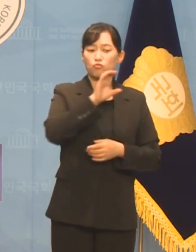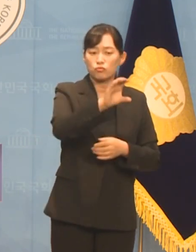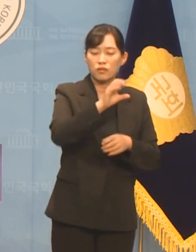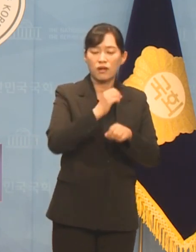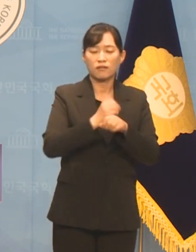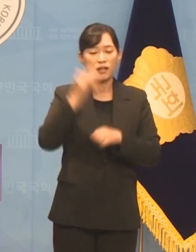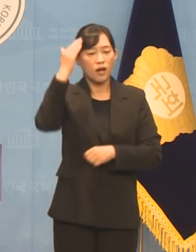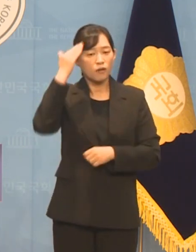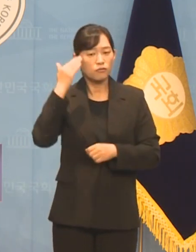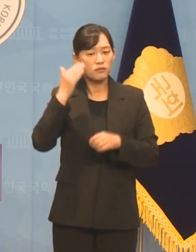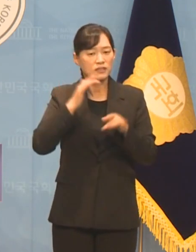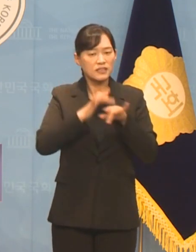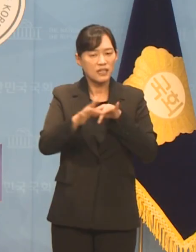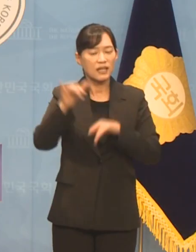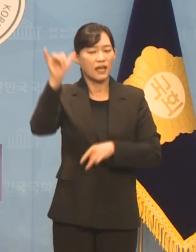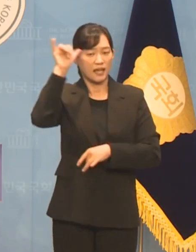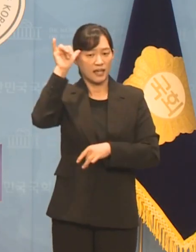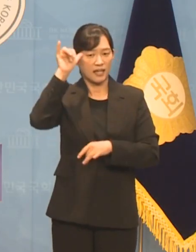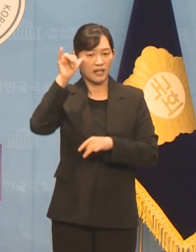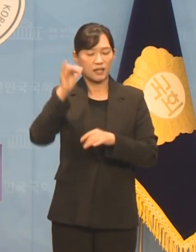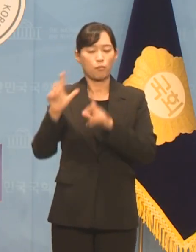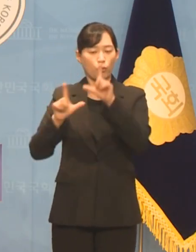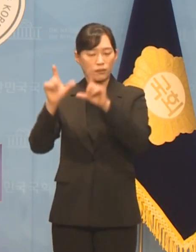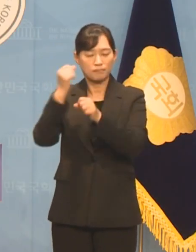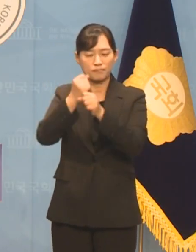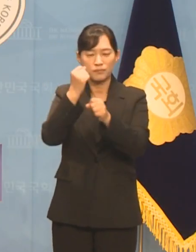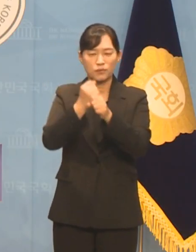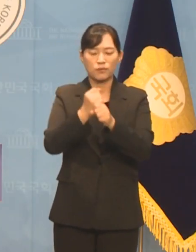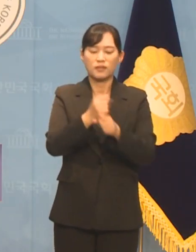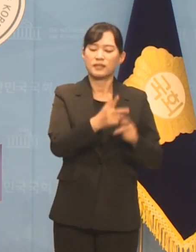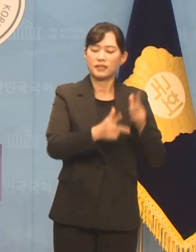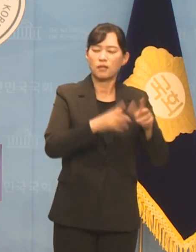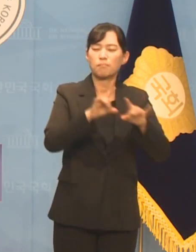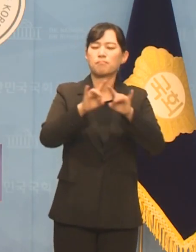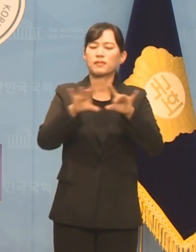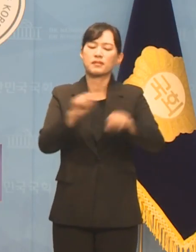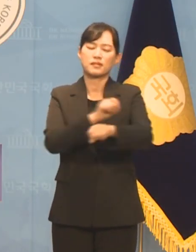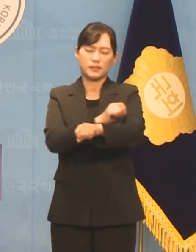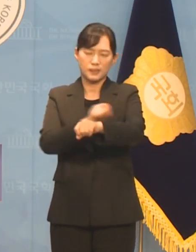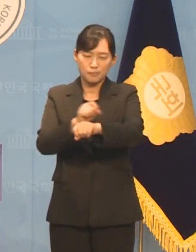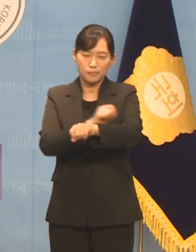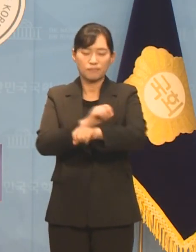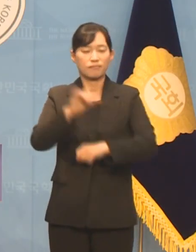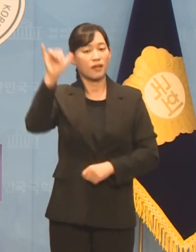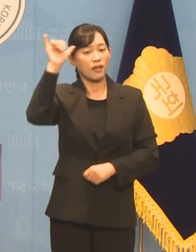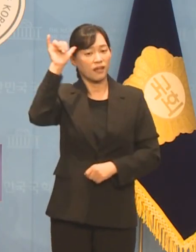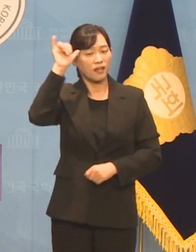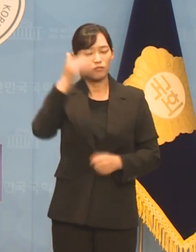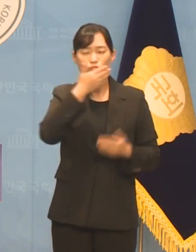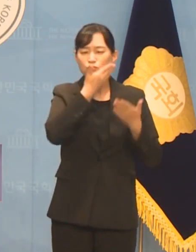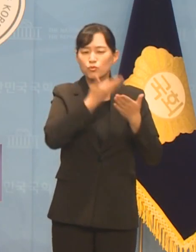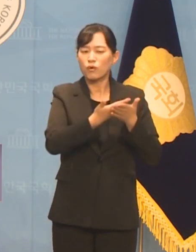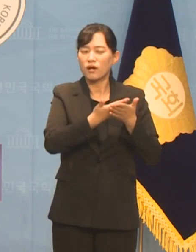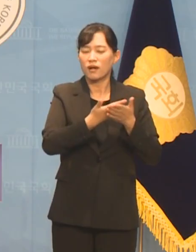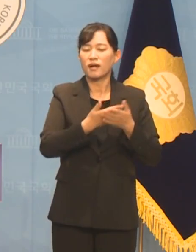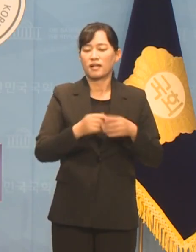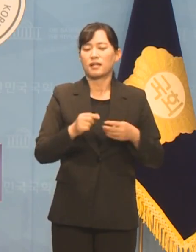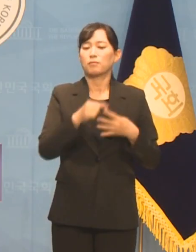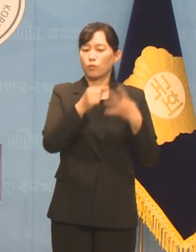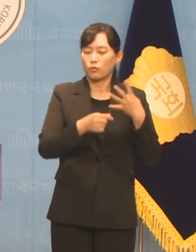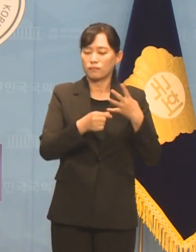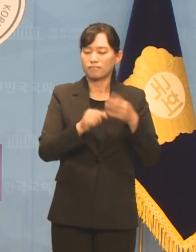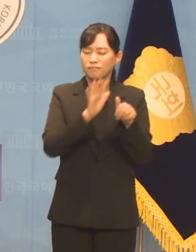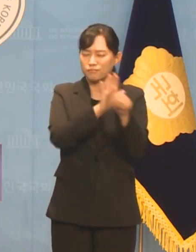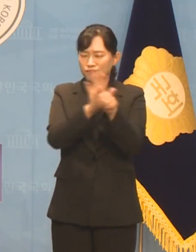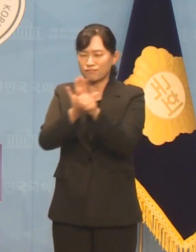한국형 AI 파운데이션 모델을 개발하고 산업별로 특화된 AI 혁신 프로젝트 지원으로